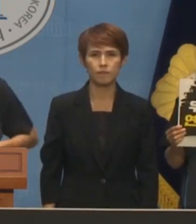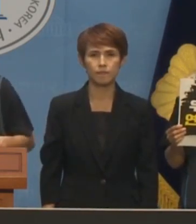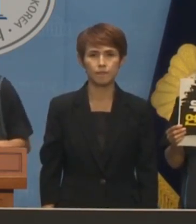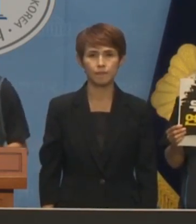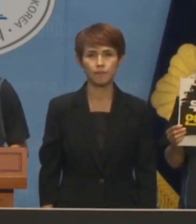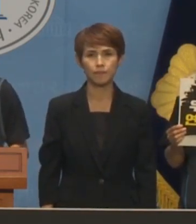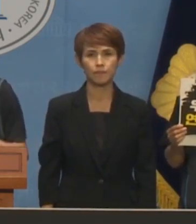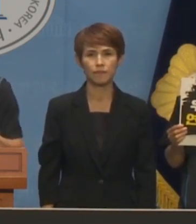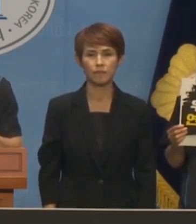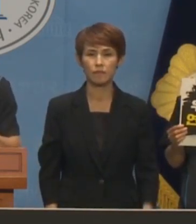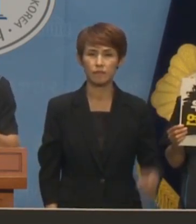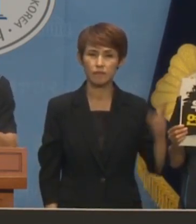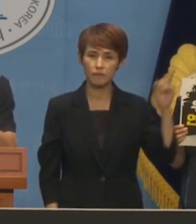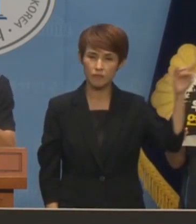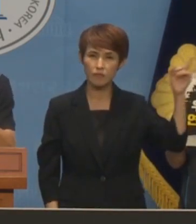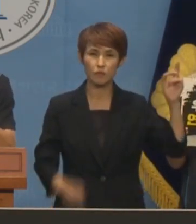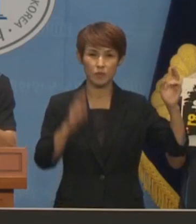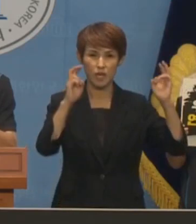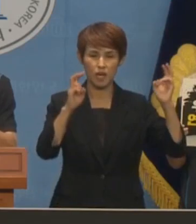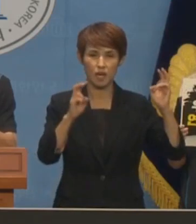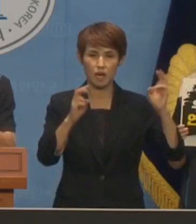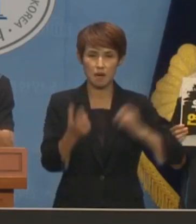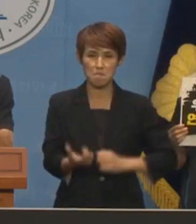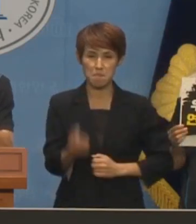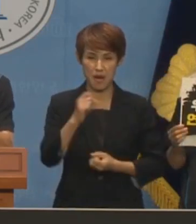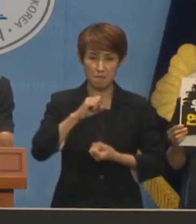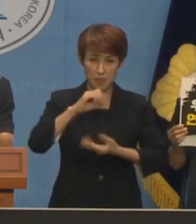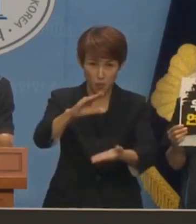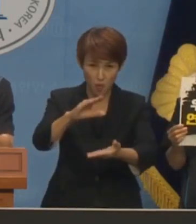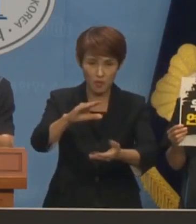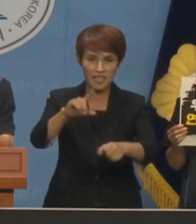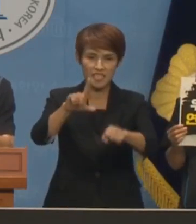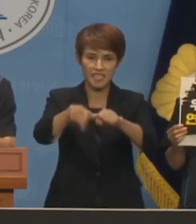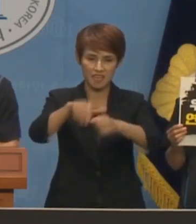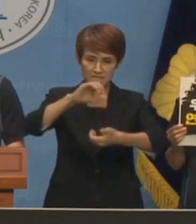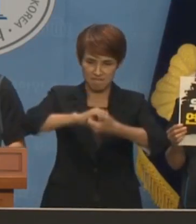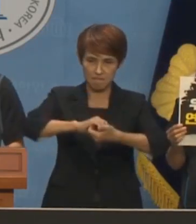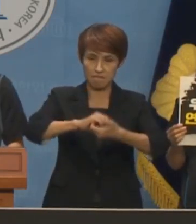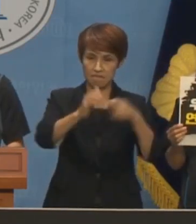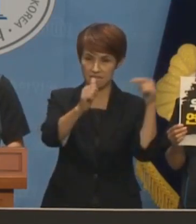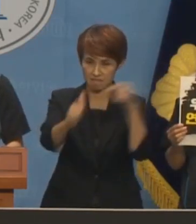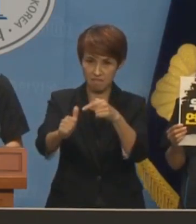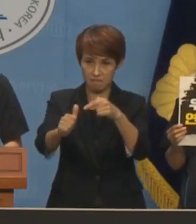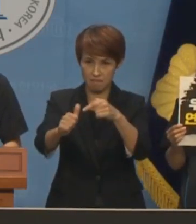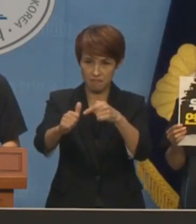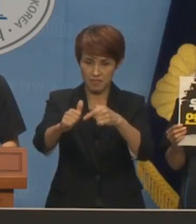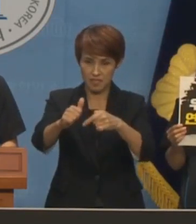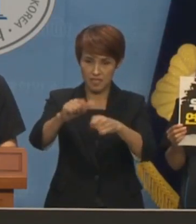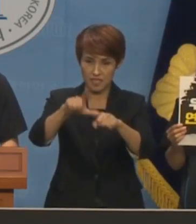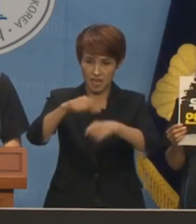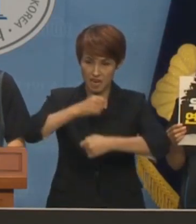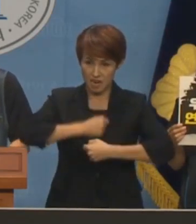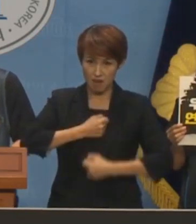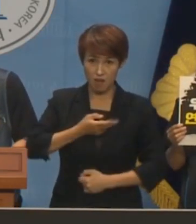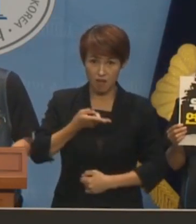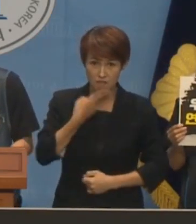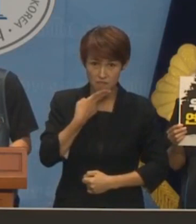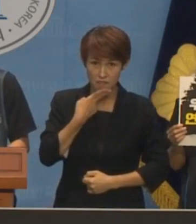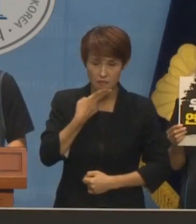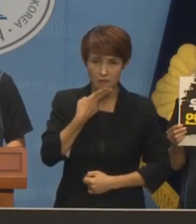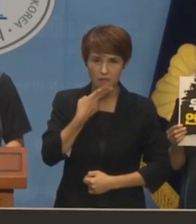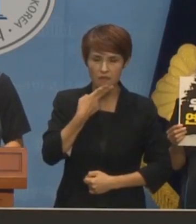네 쿠팡의 로켓 배송은 정해진 시간에 정해 시간을 정해 놓고 그 시간을 지키지 못했을 때 막대한